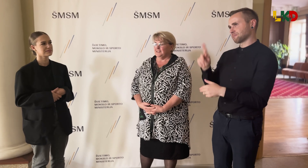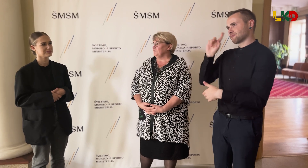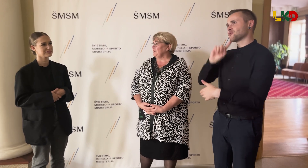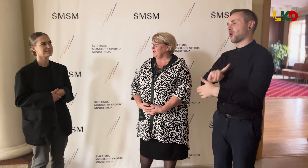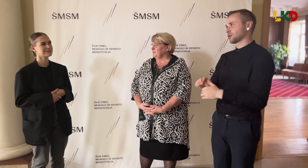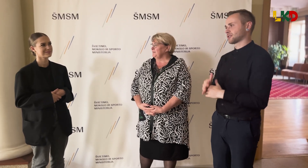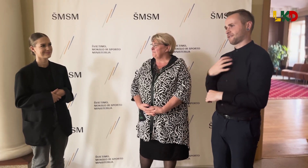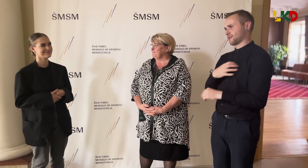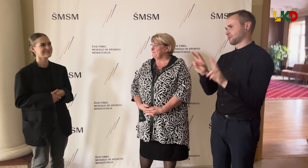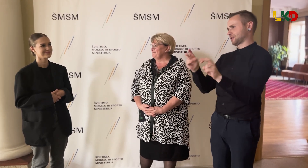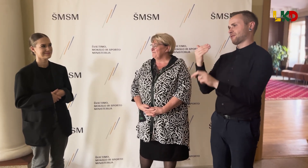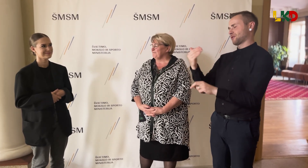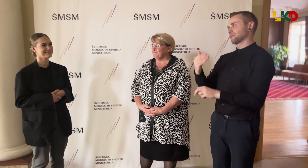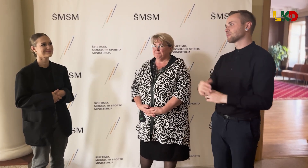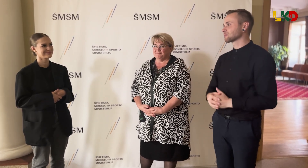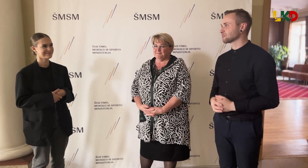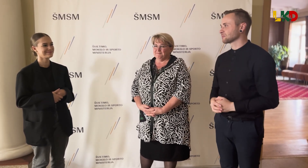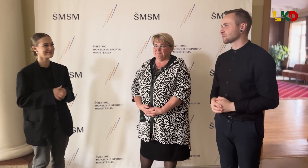Tai kas aktualiausia.